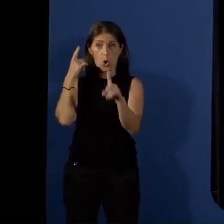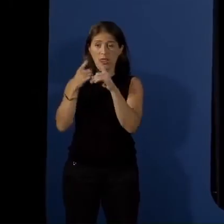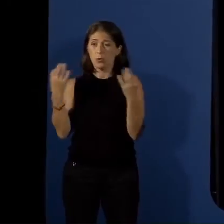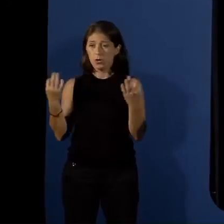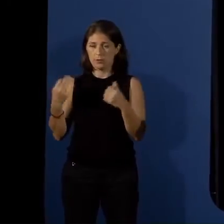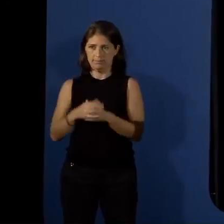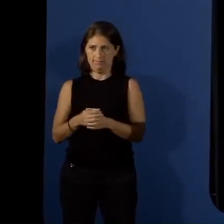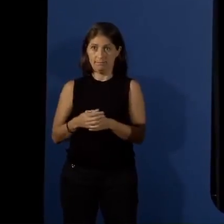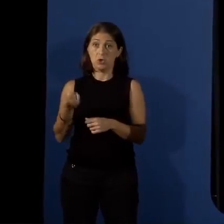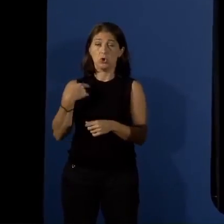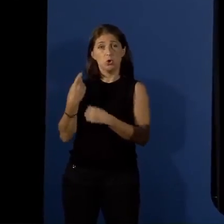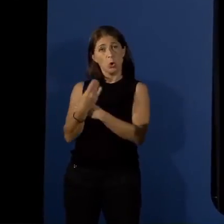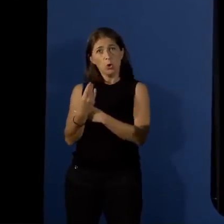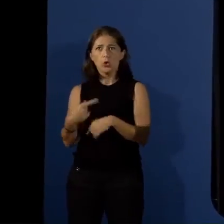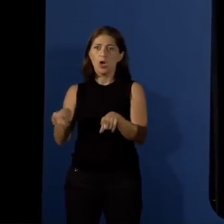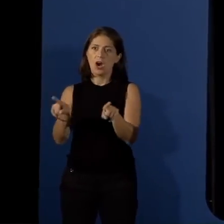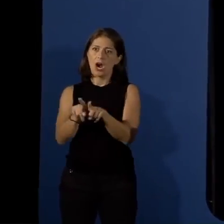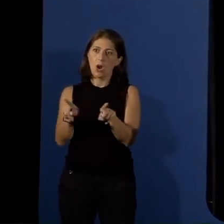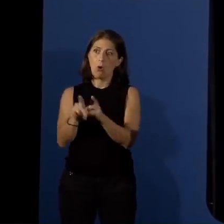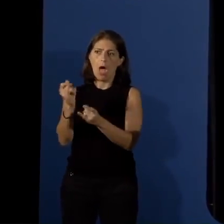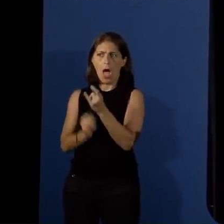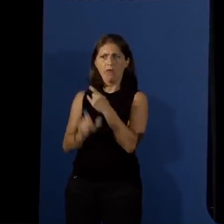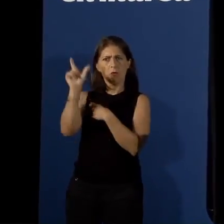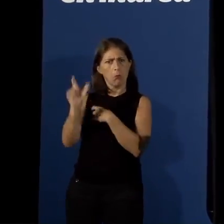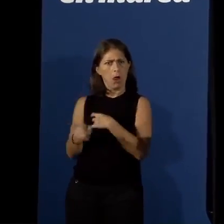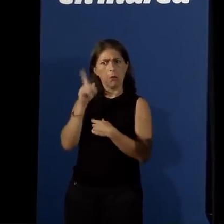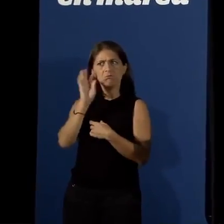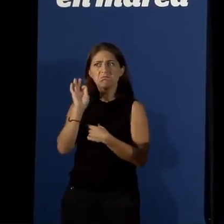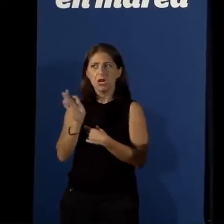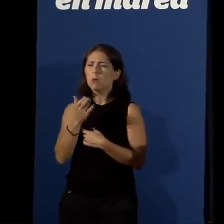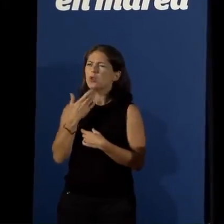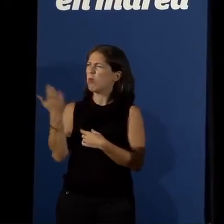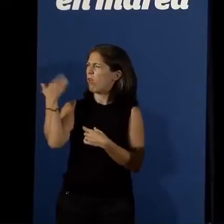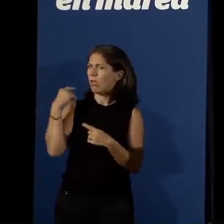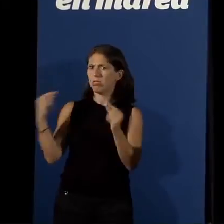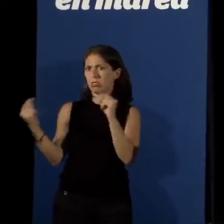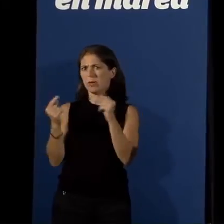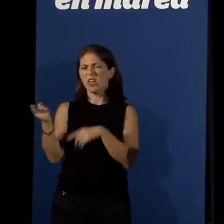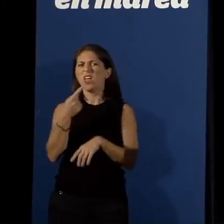mire, coídome de crer na súa palabra, porque onte dixo no debate que el